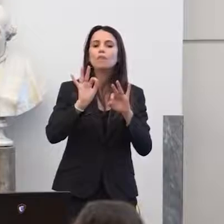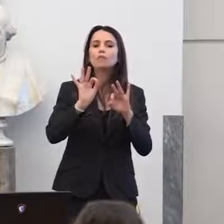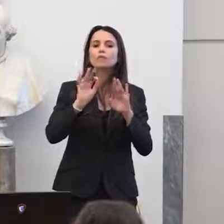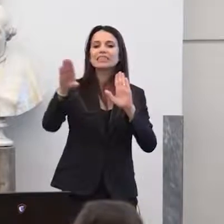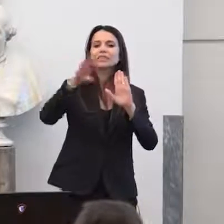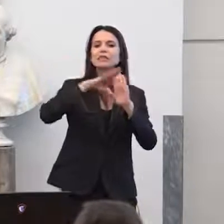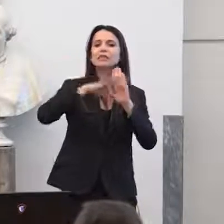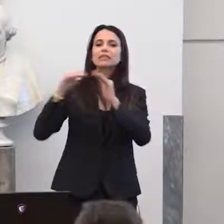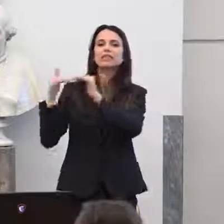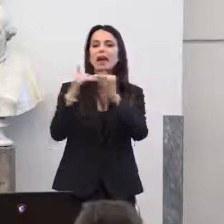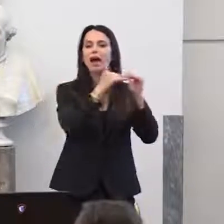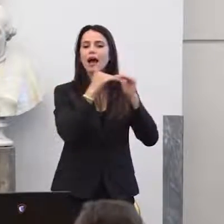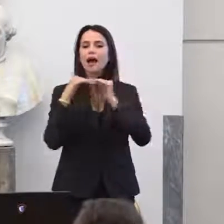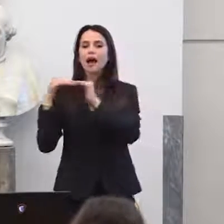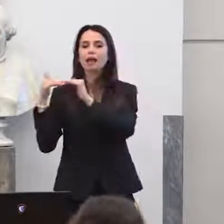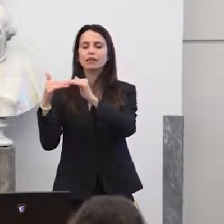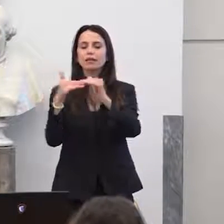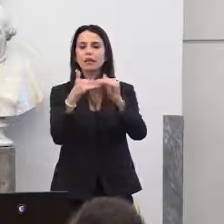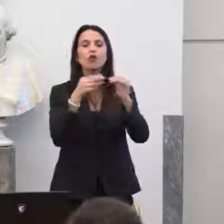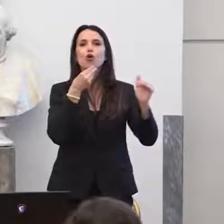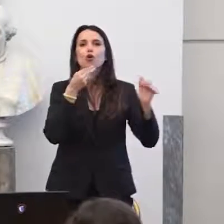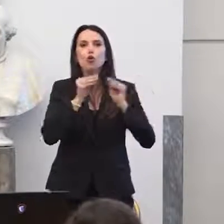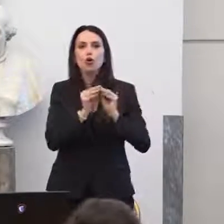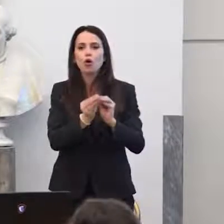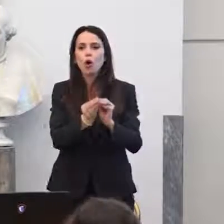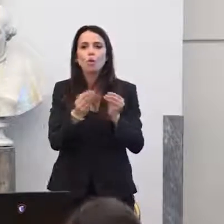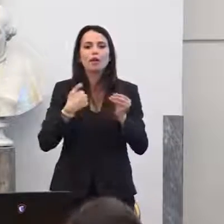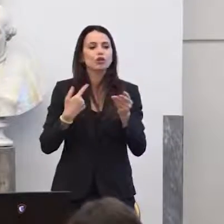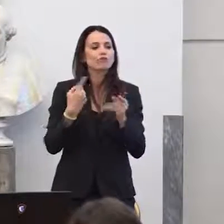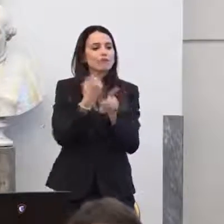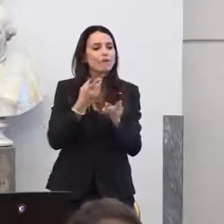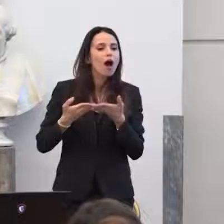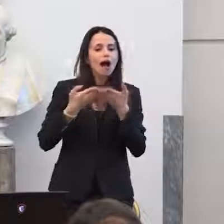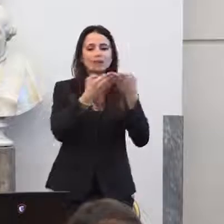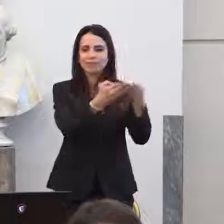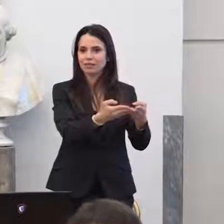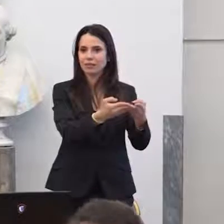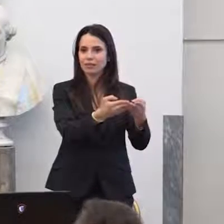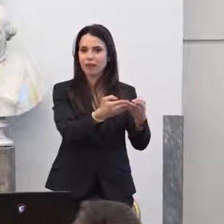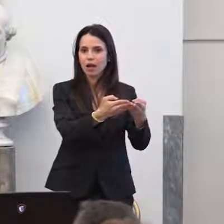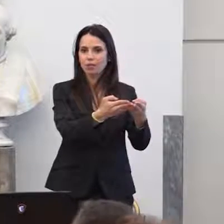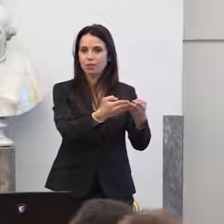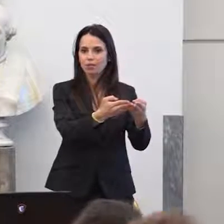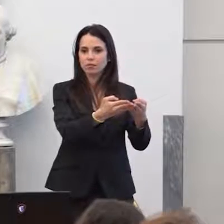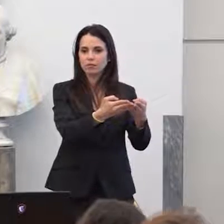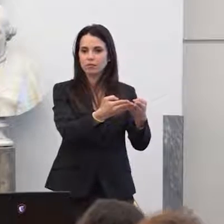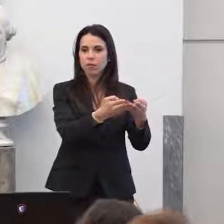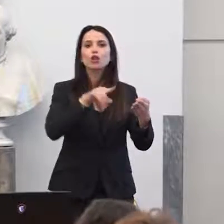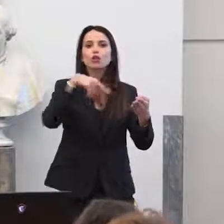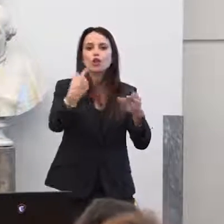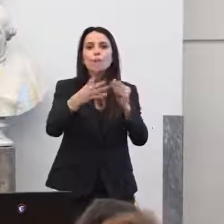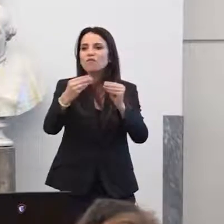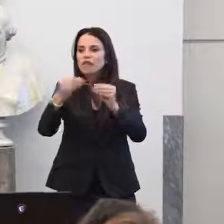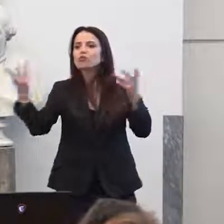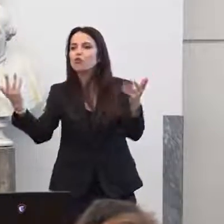standard strutturali, come deve essere fatta una continuità assistenziale, ma anche ovviamente che cosa poi devo metterci dentro